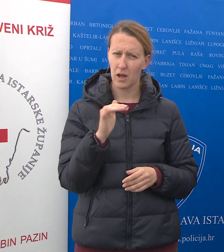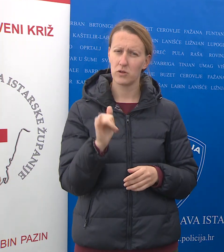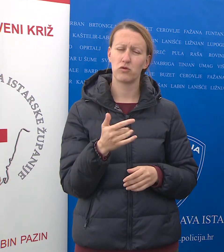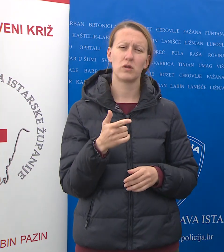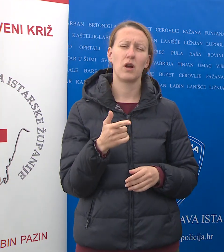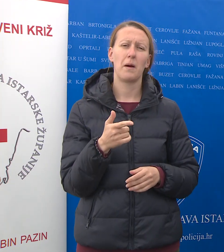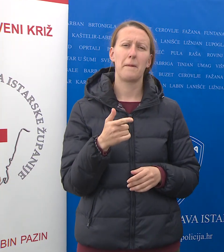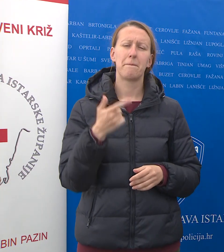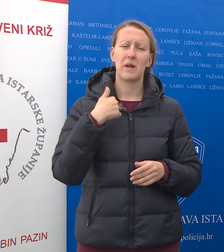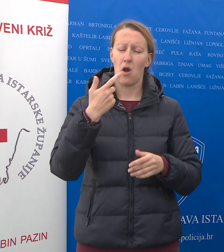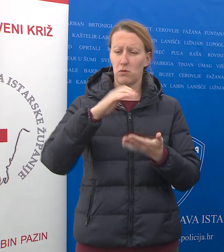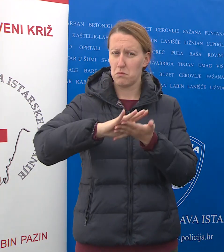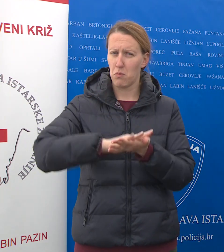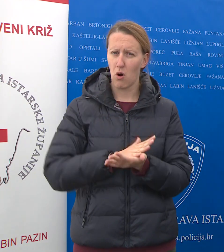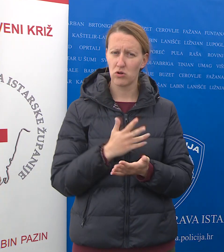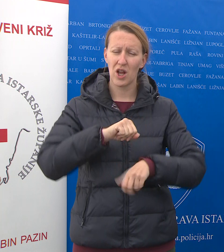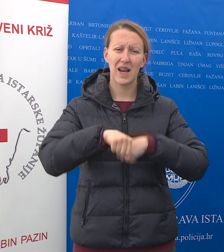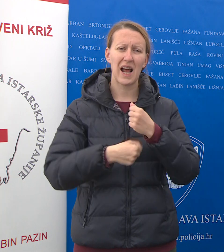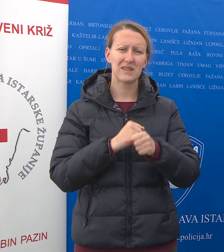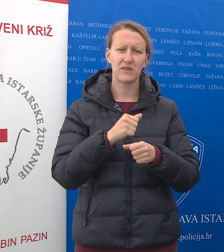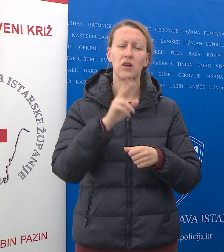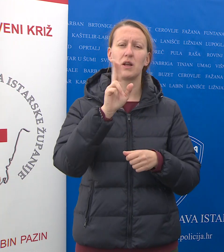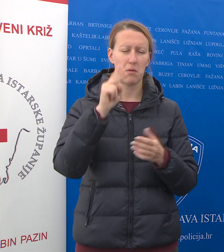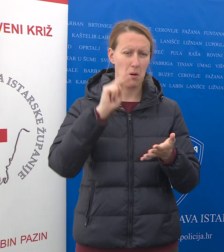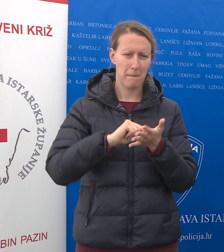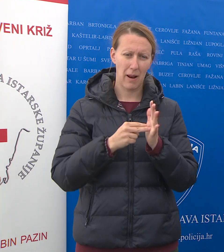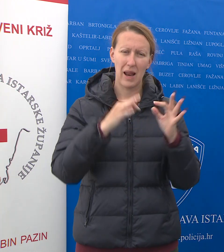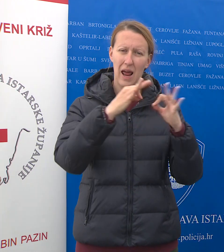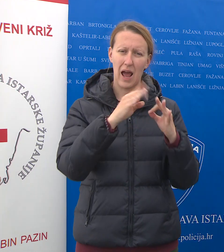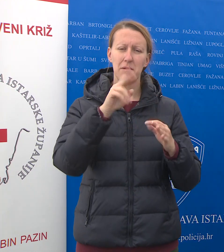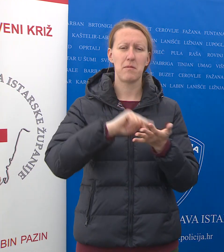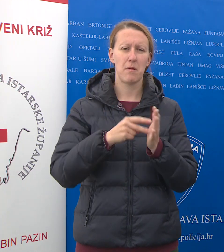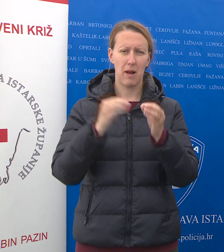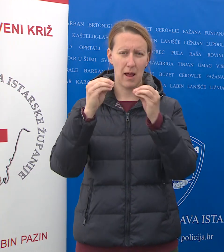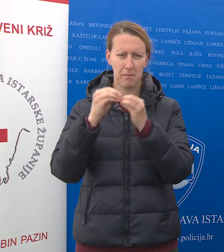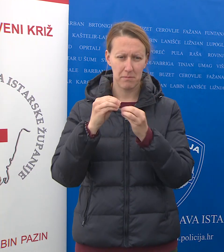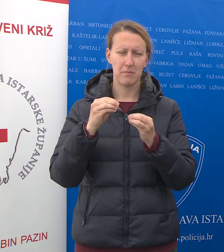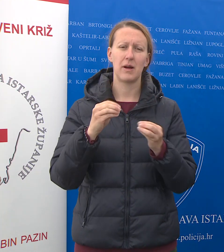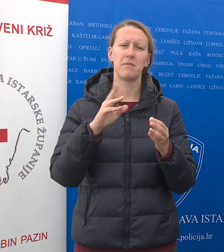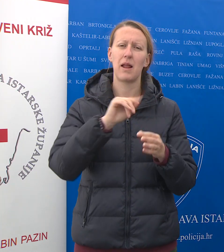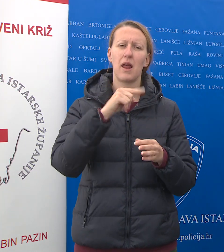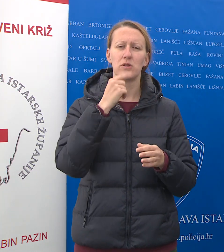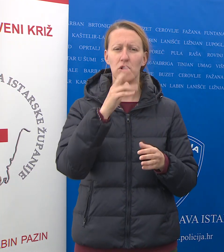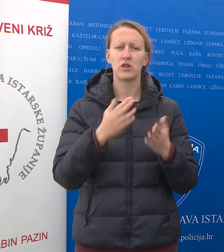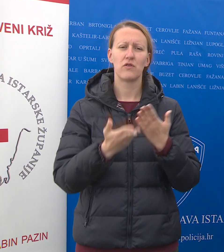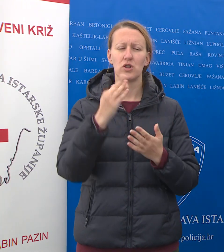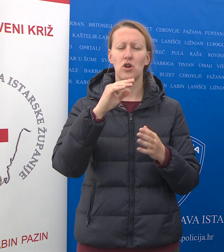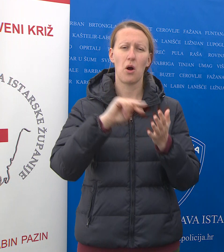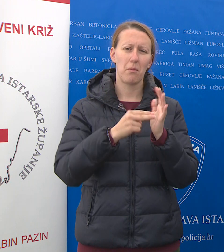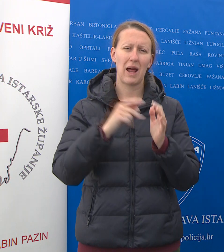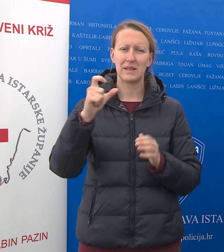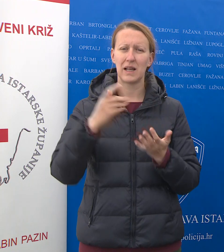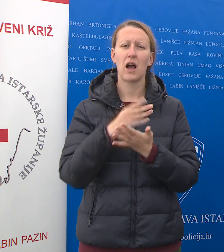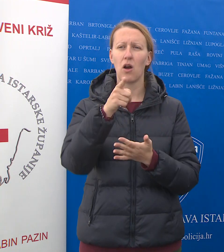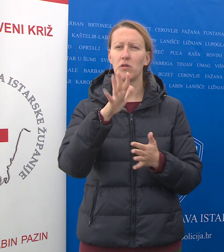da mi od početka razvijamo, imamo plan A, imamo plan B, pa neću reći više o planu C,